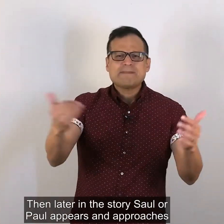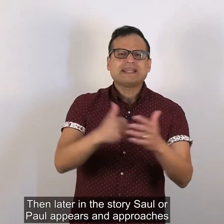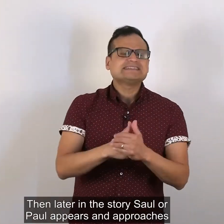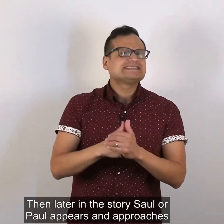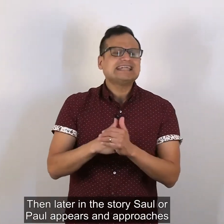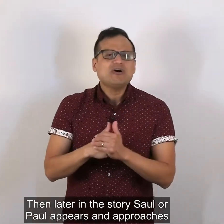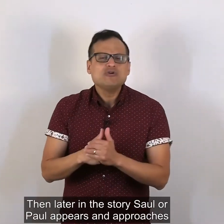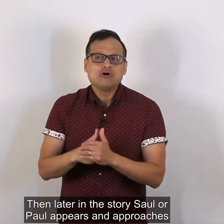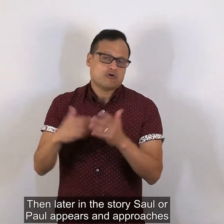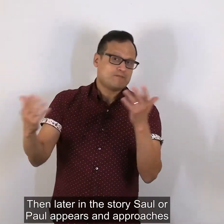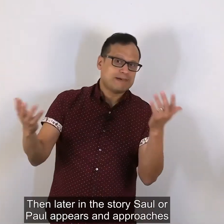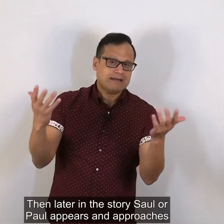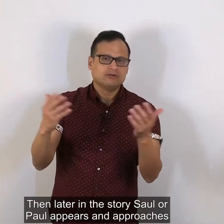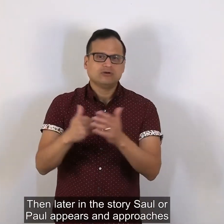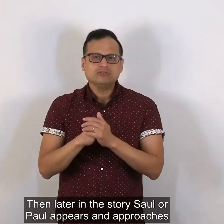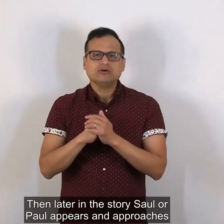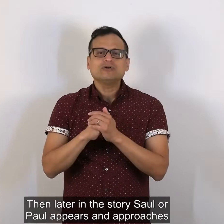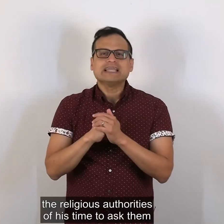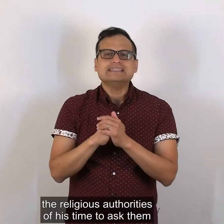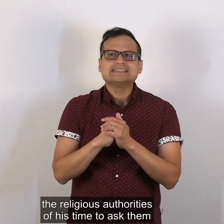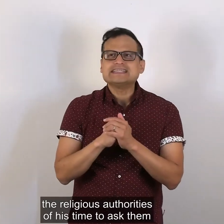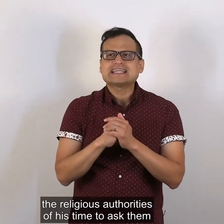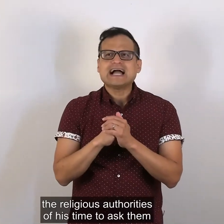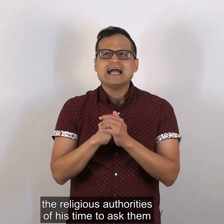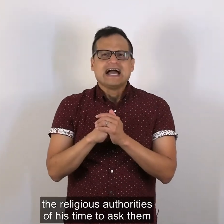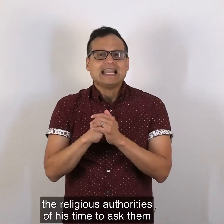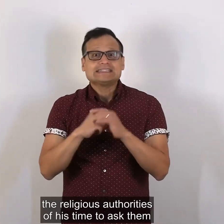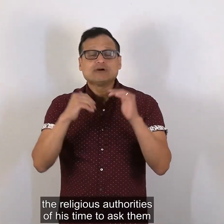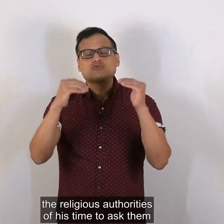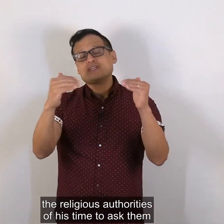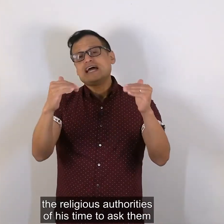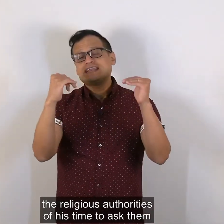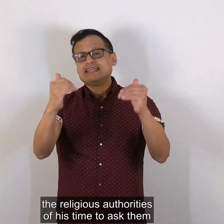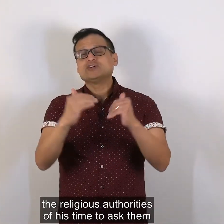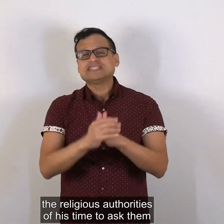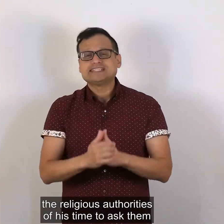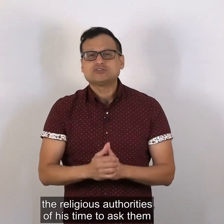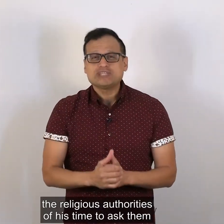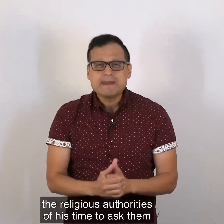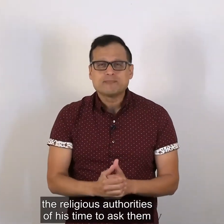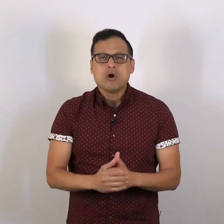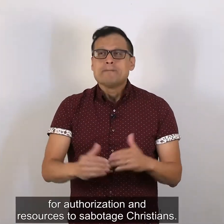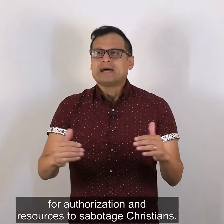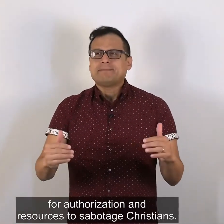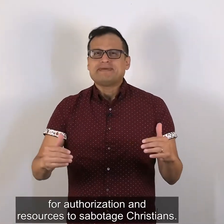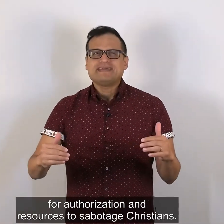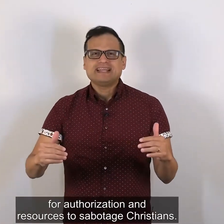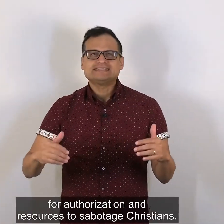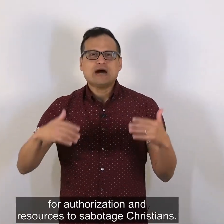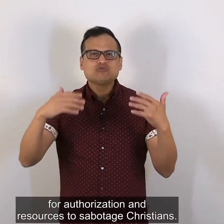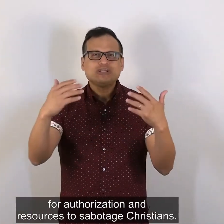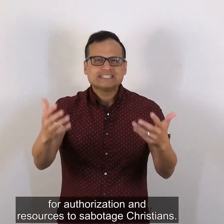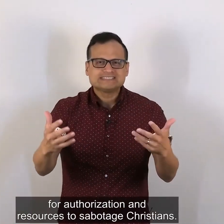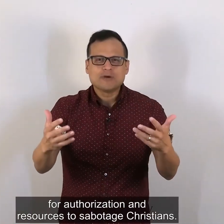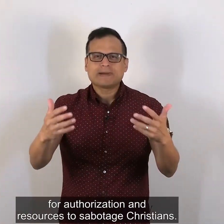aparece Saulo o Pablo, ¿no? Y se acerca a las autoridades religiosas de su tiempo para pedirles autorización, para